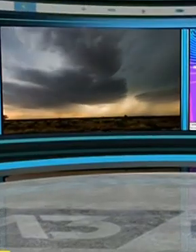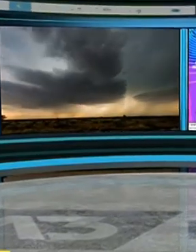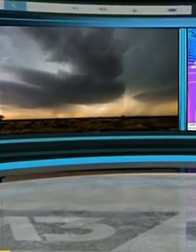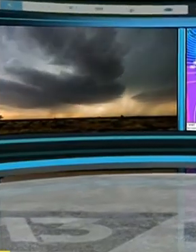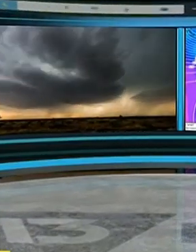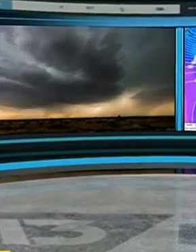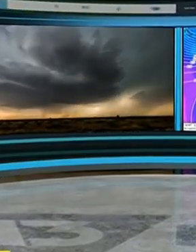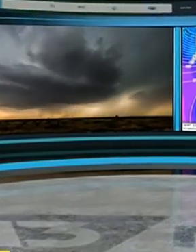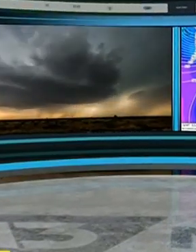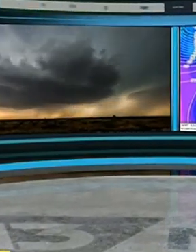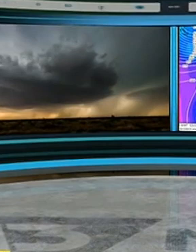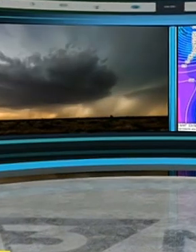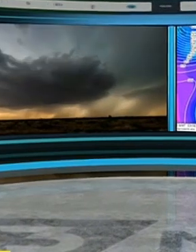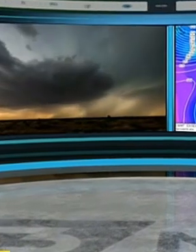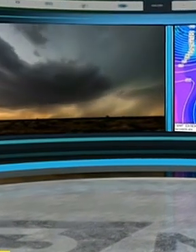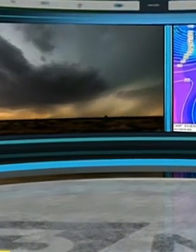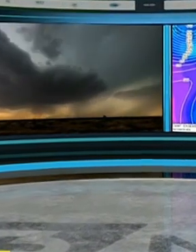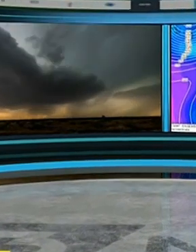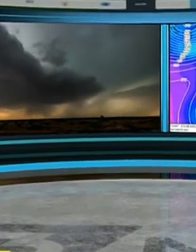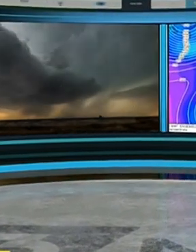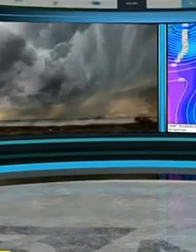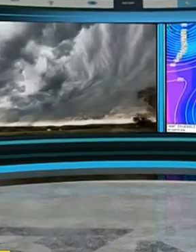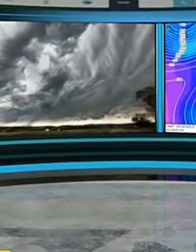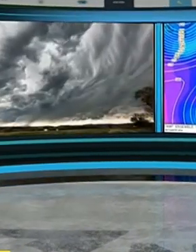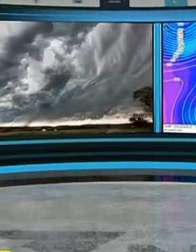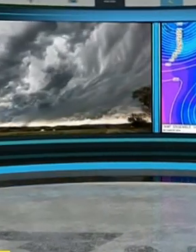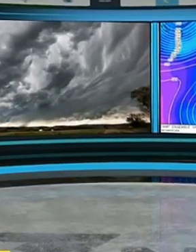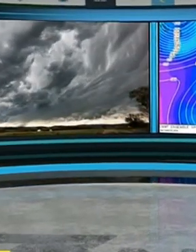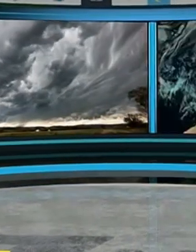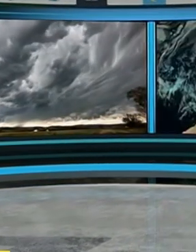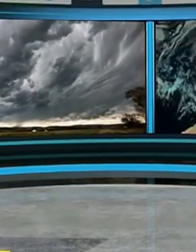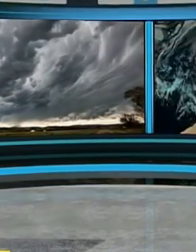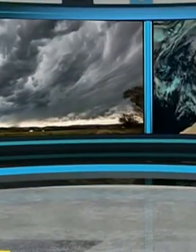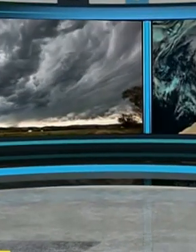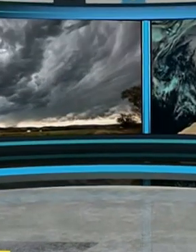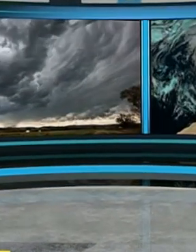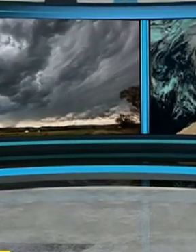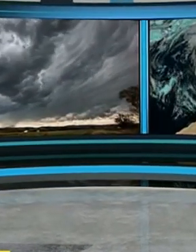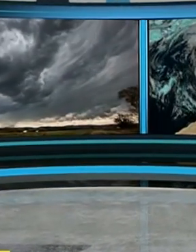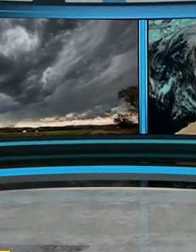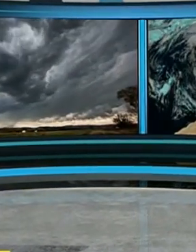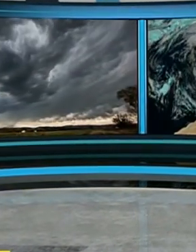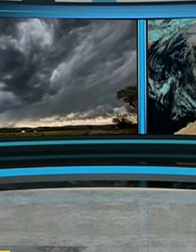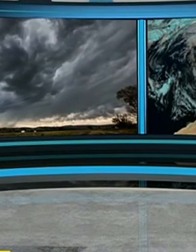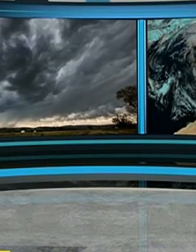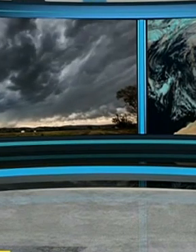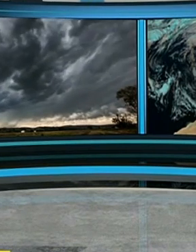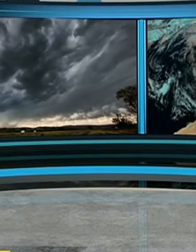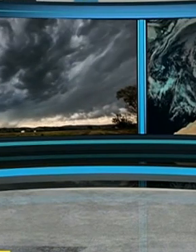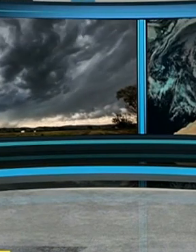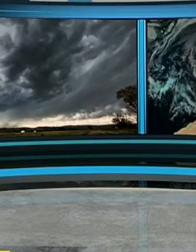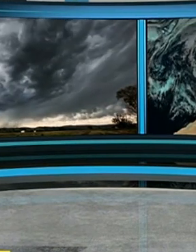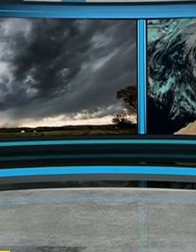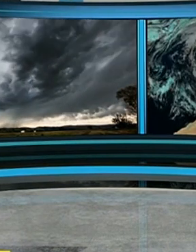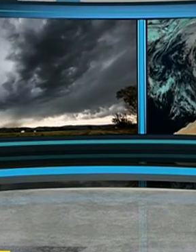Benvenuti al meteo. Si mantiene più o meno stabile l'anticiclone nella giornata di mercoledì 3 febbraio, tuttavia non